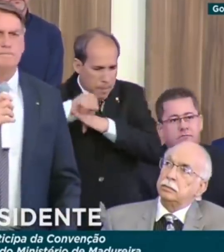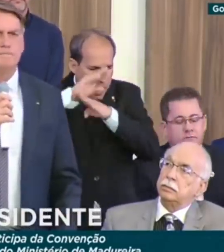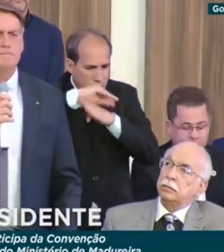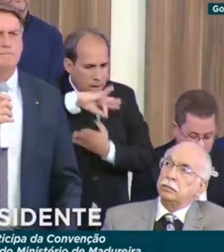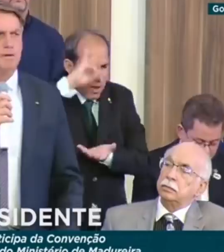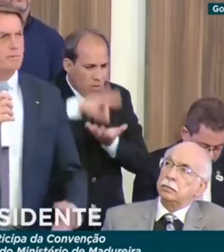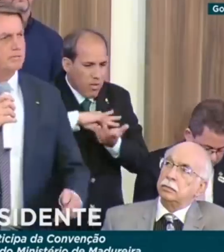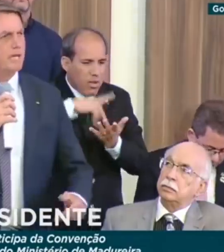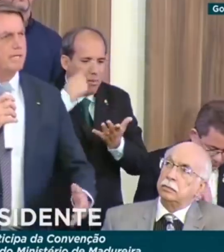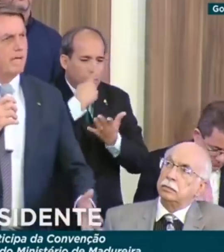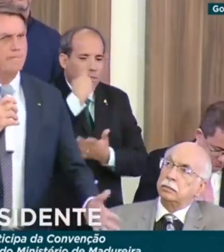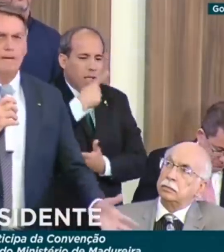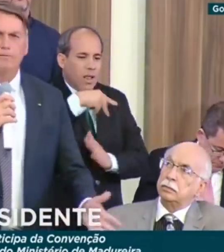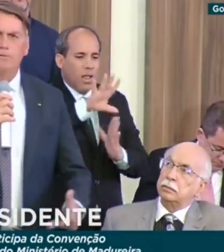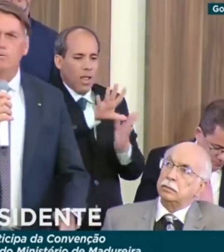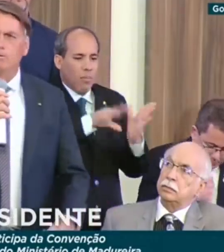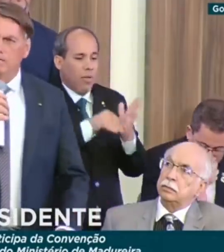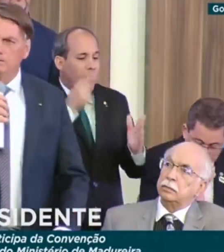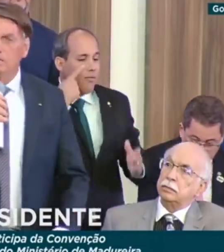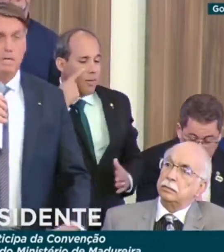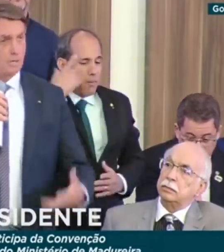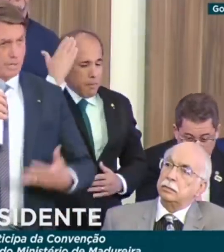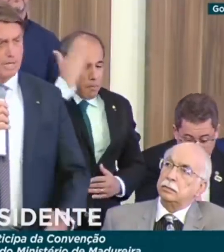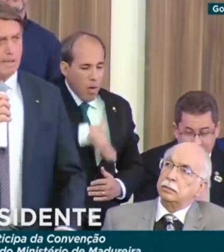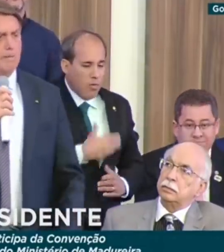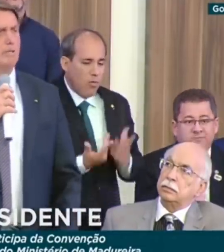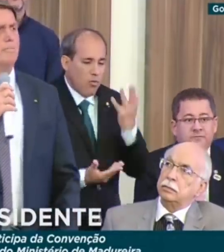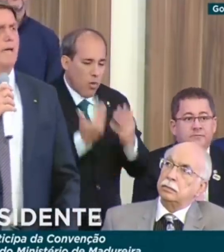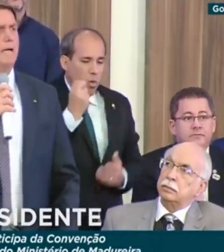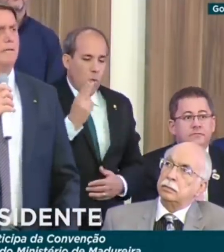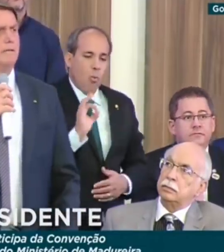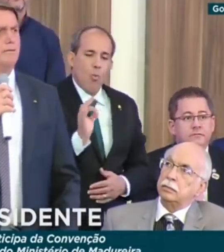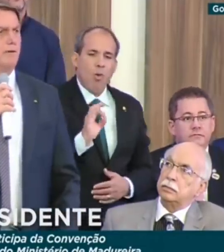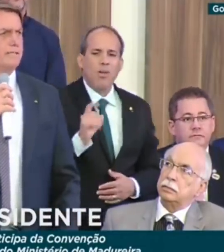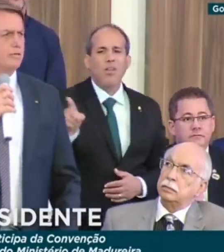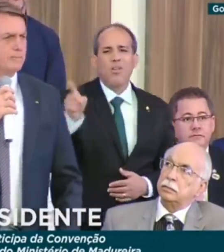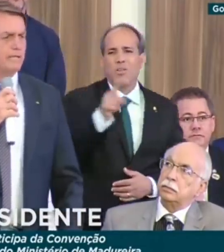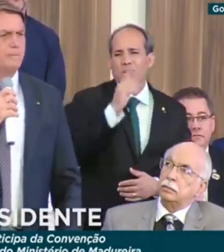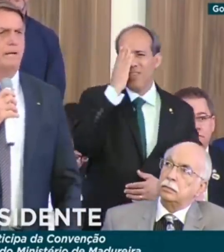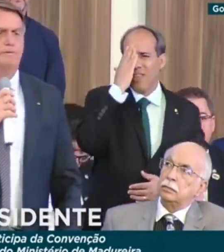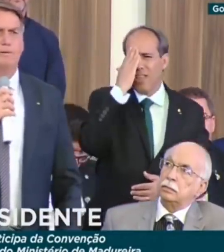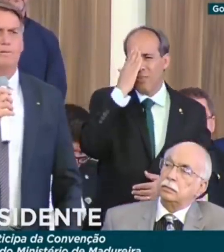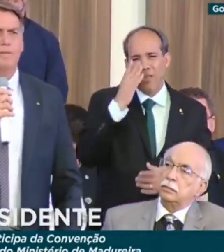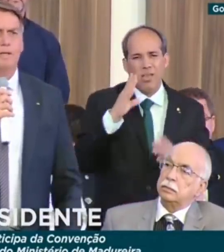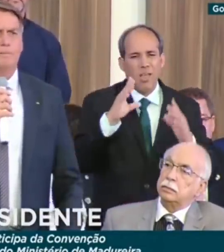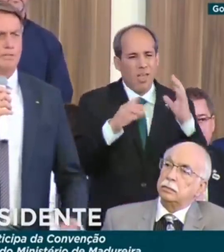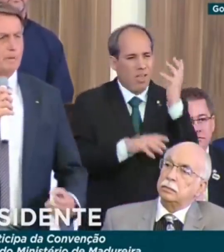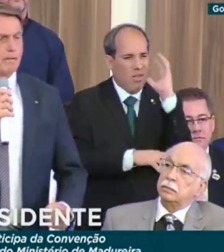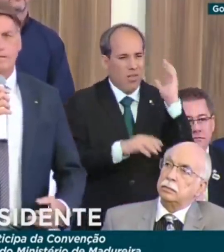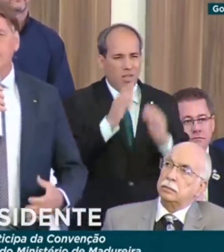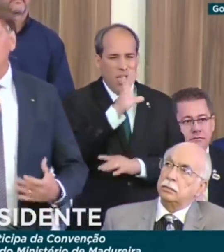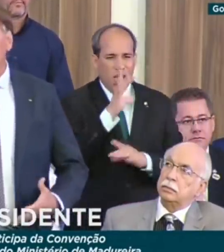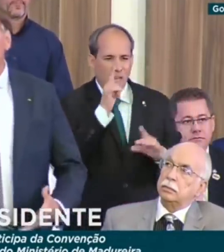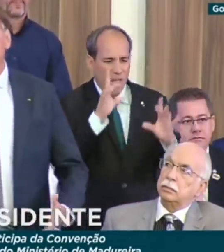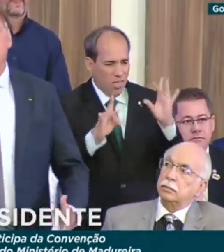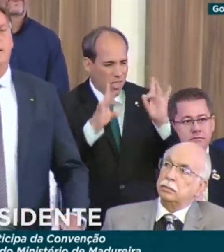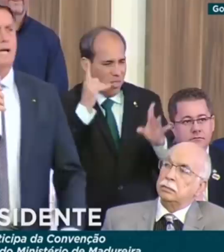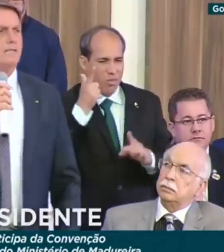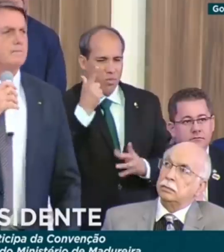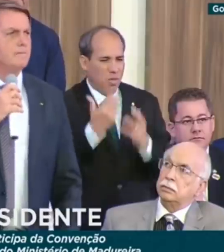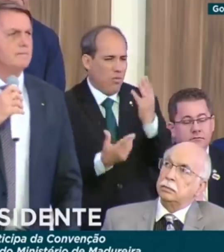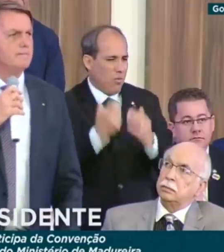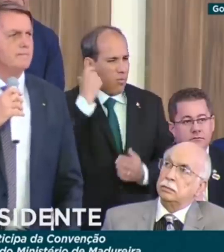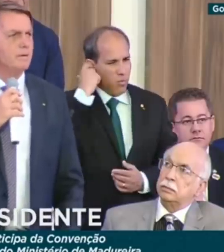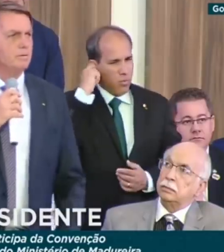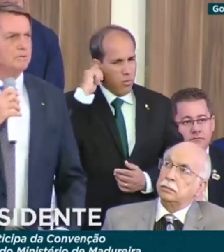região, para mostrar se lá pega fogo ou não. Nós sabemos que não pega, floresta úmida não pega fogo, mas o Brasil tem que deixar de ser